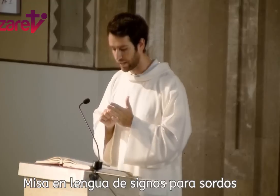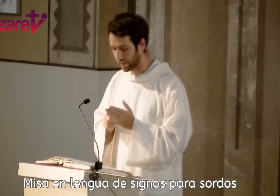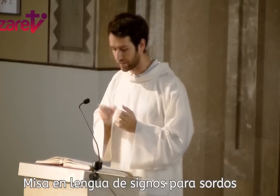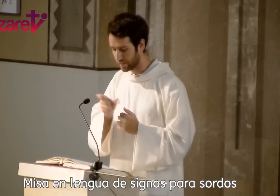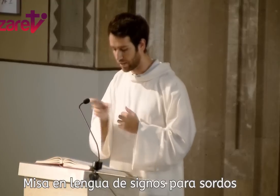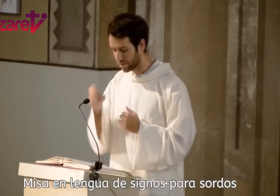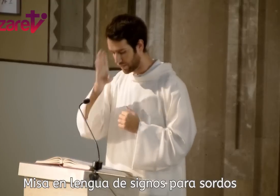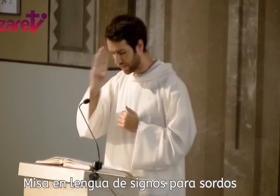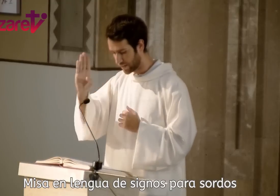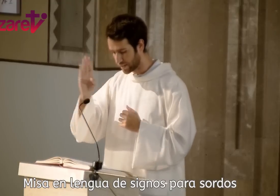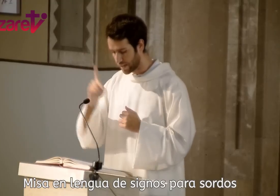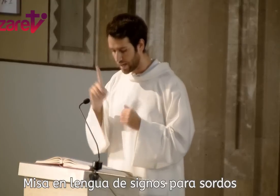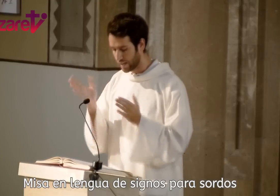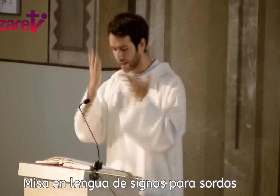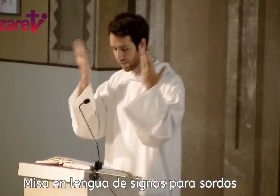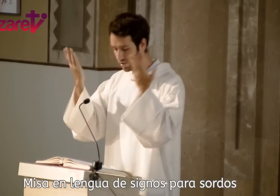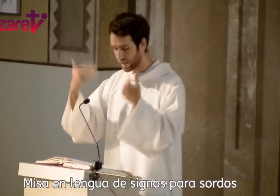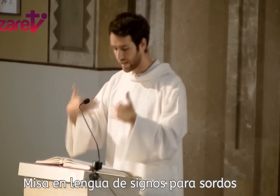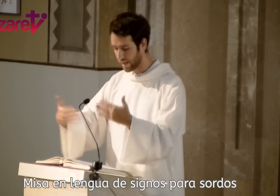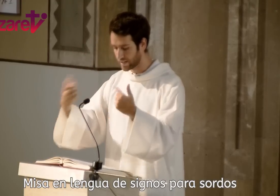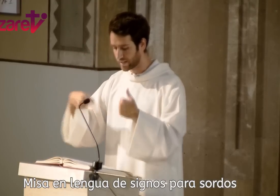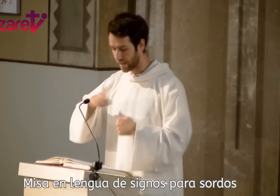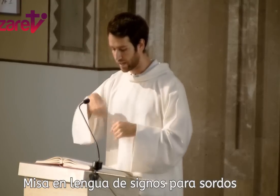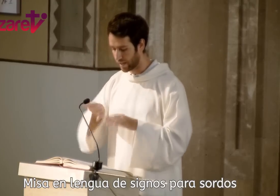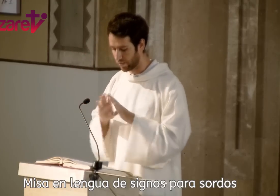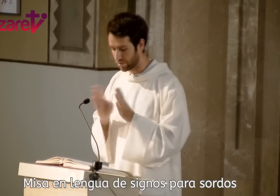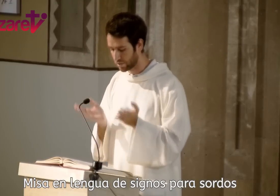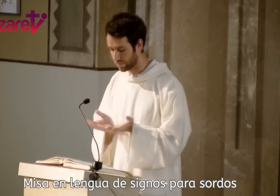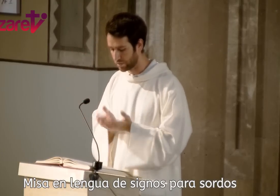cerca de los fieles y la gloria estará en nuestro mundo.